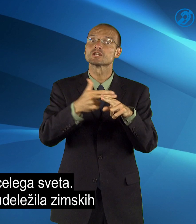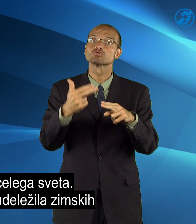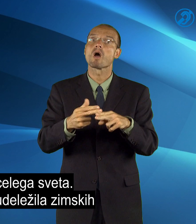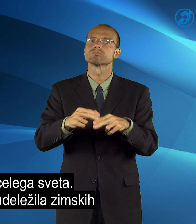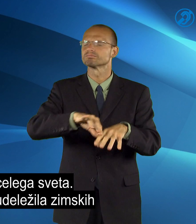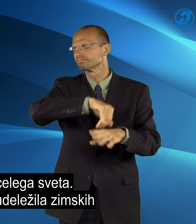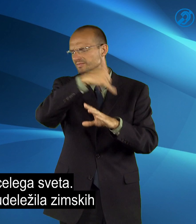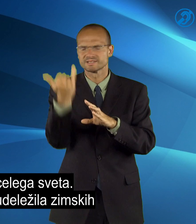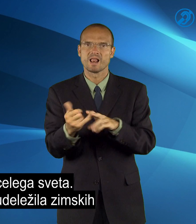celega sveta.